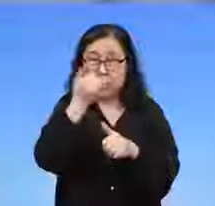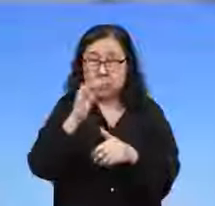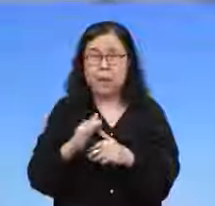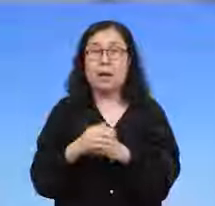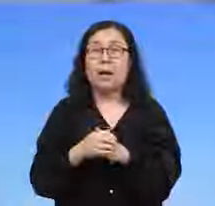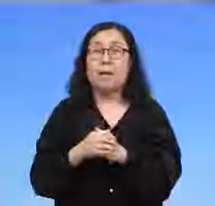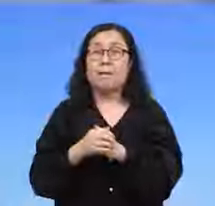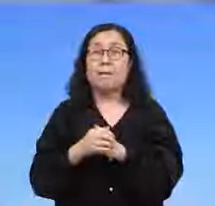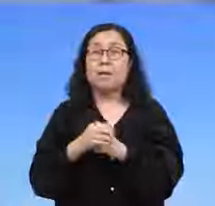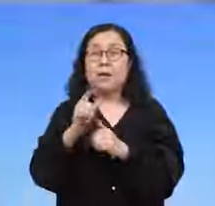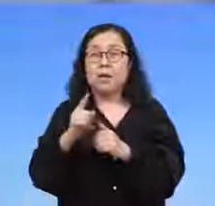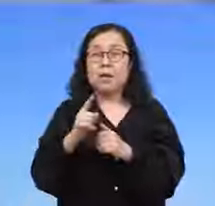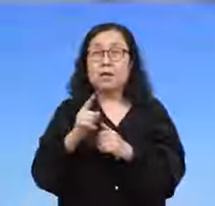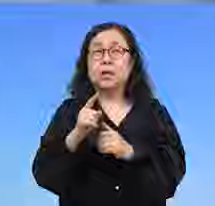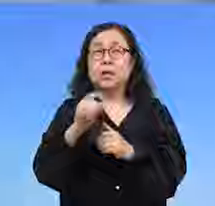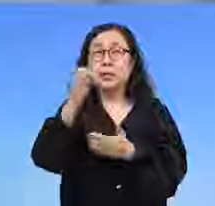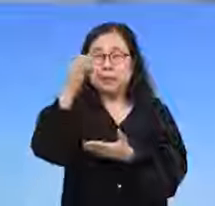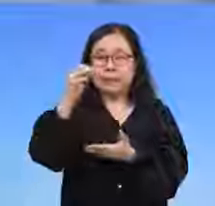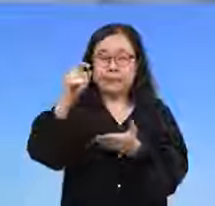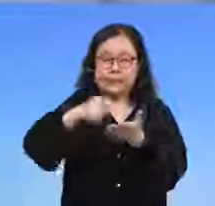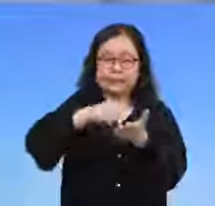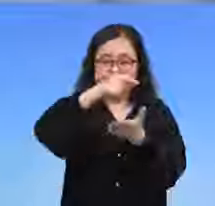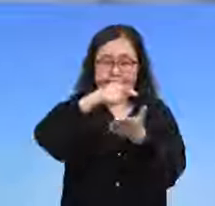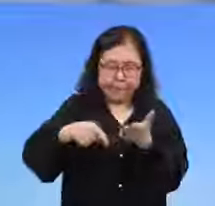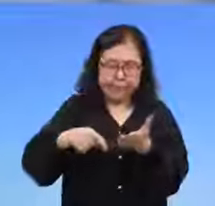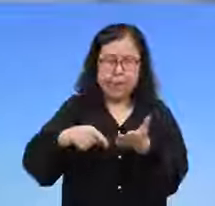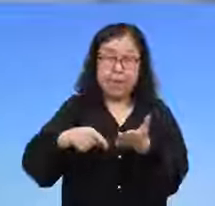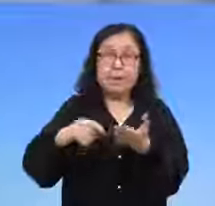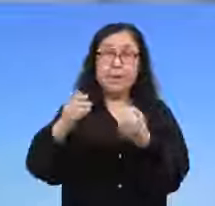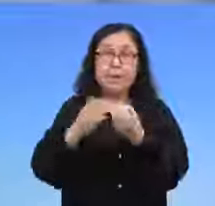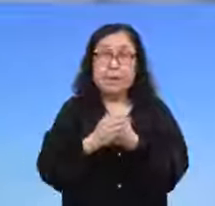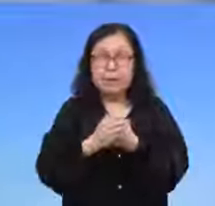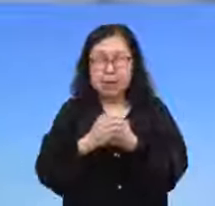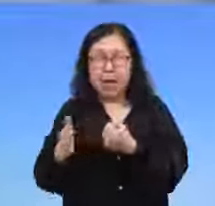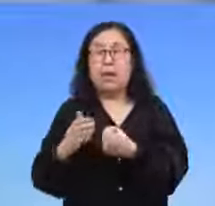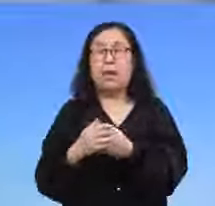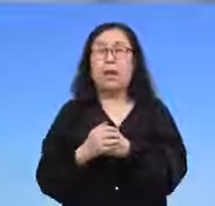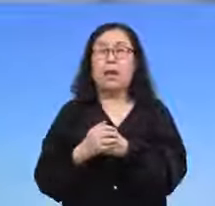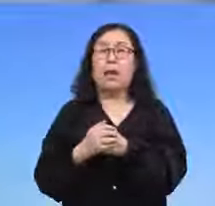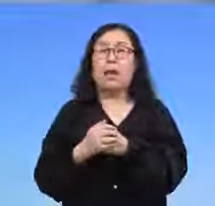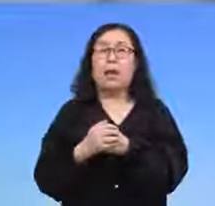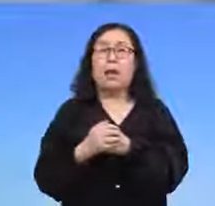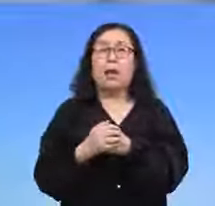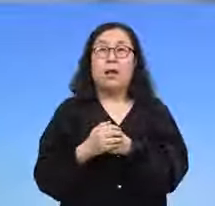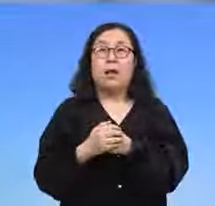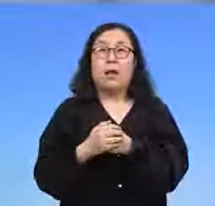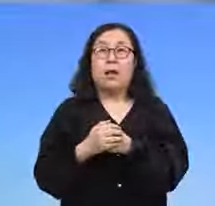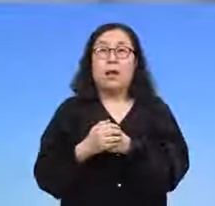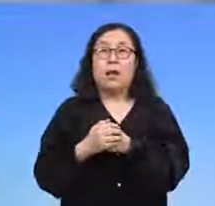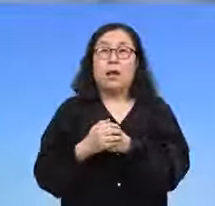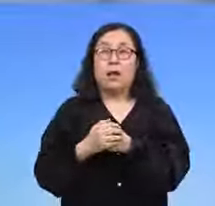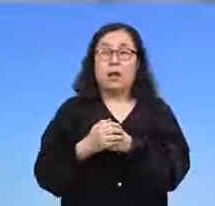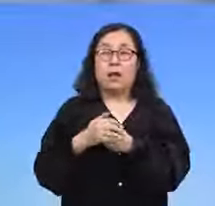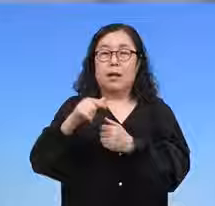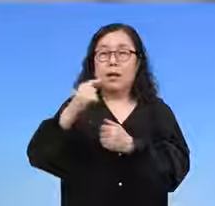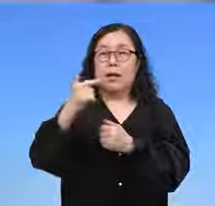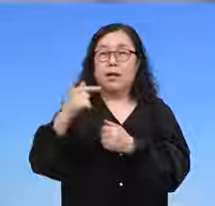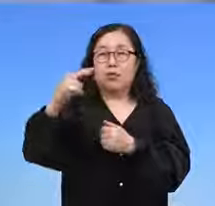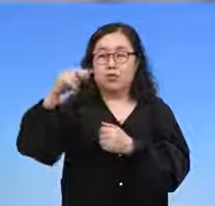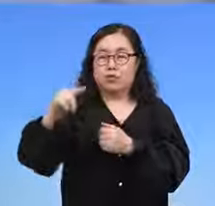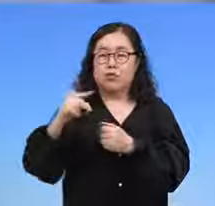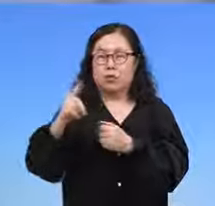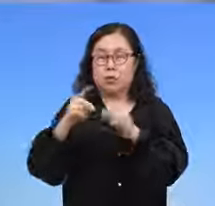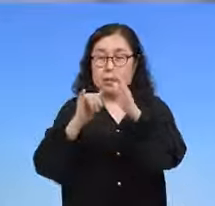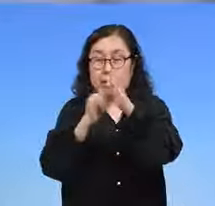그 대가를 지불했기 때문에 감옥의 간수가 그 가족이 새 생명을 얻을 수만